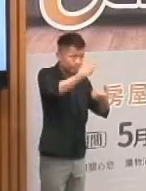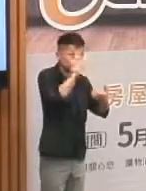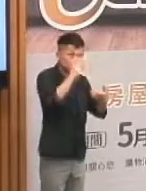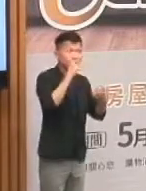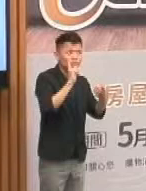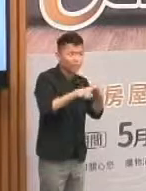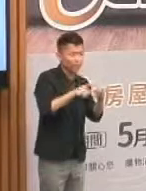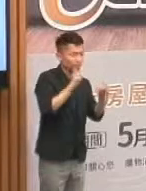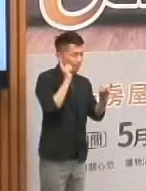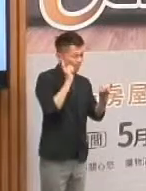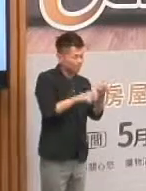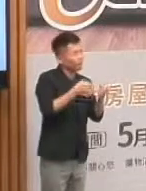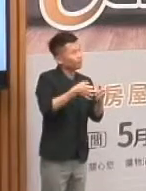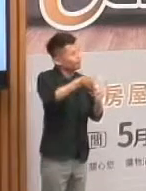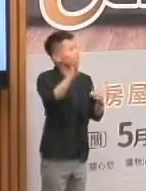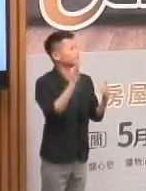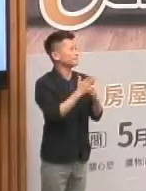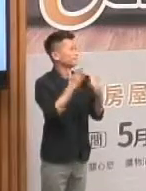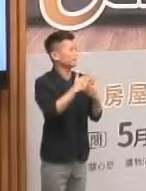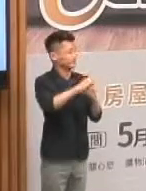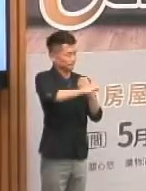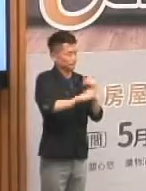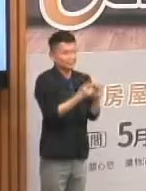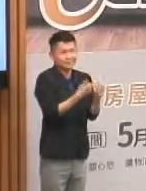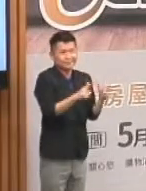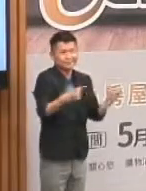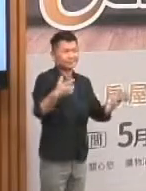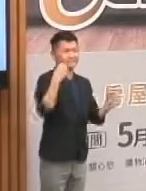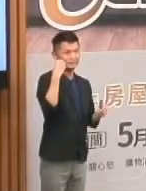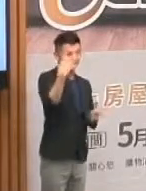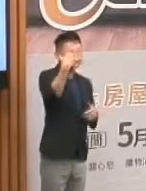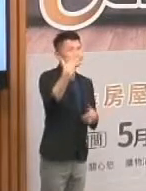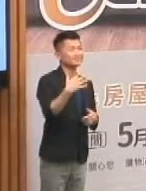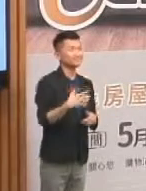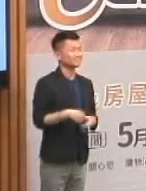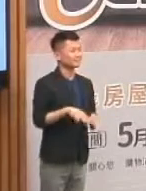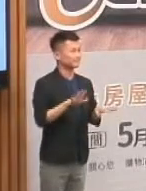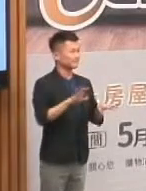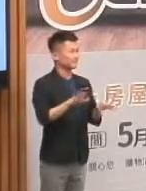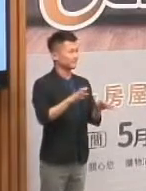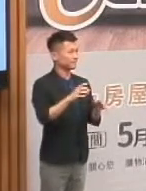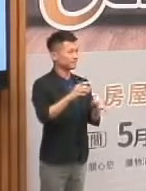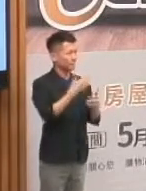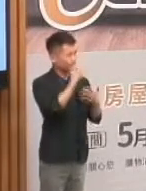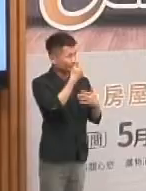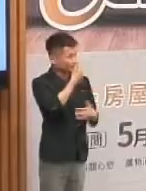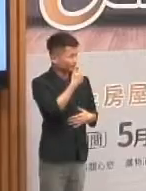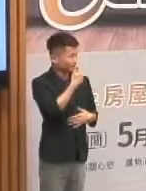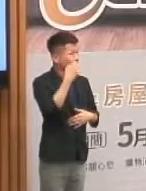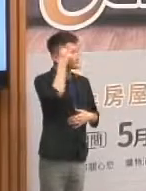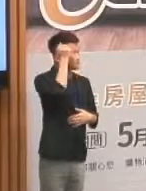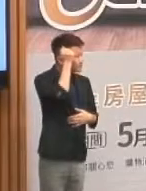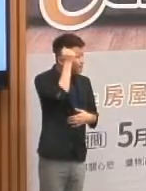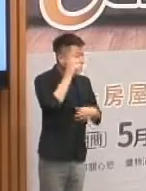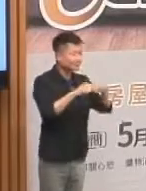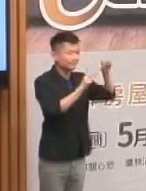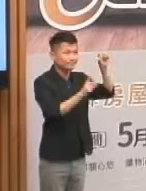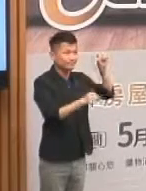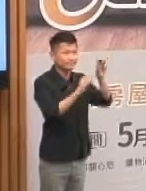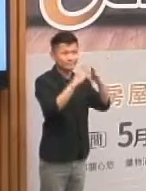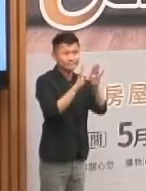完成。你看，有各种缴纳的管道，现在可是一换时代呢。 别忘了，5月要缴房屋税